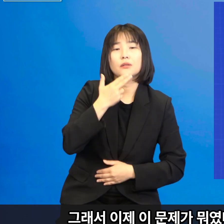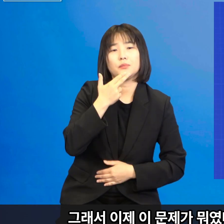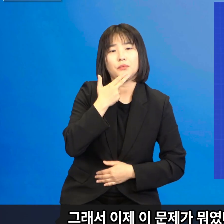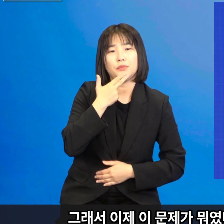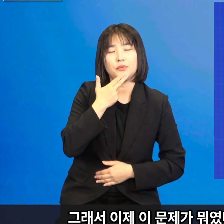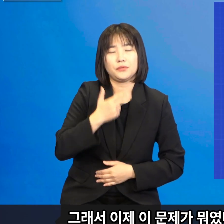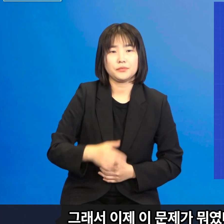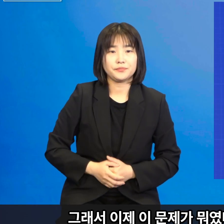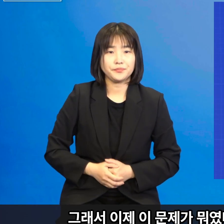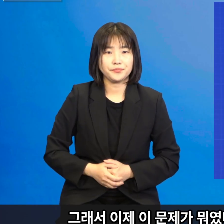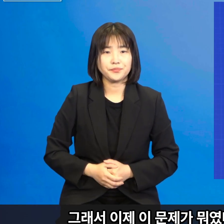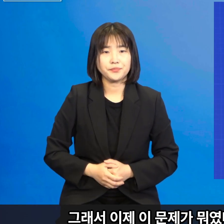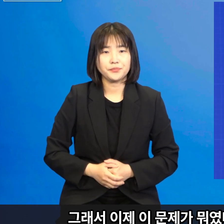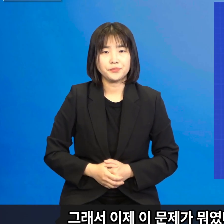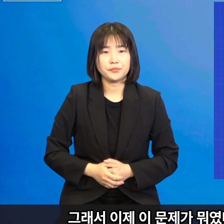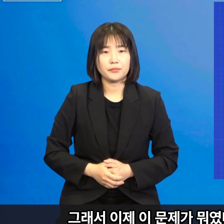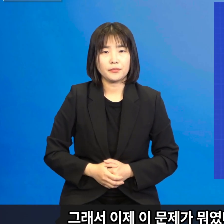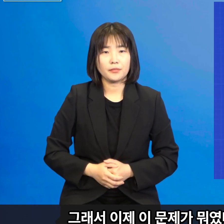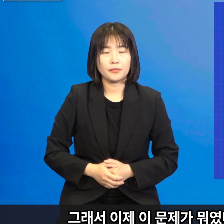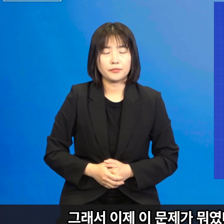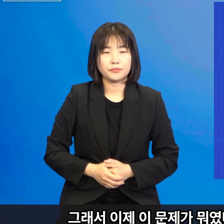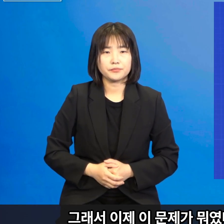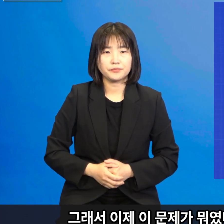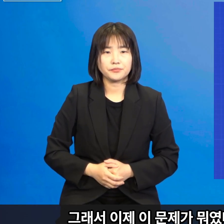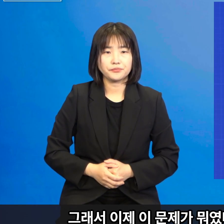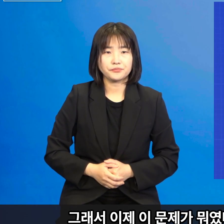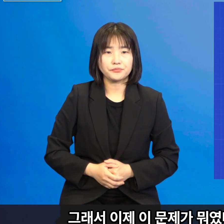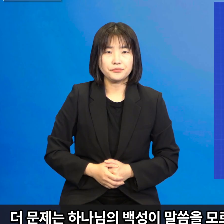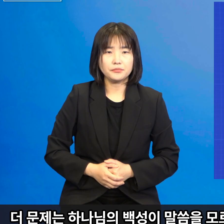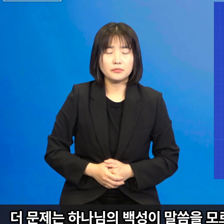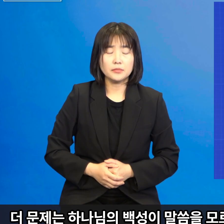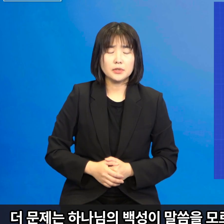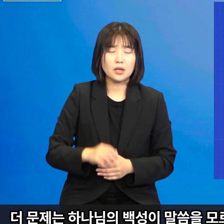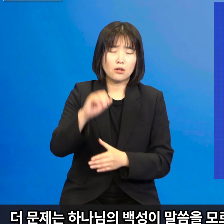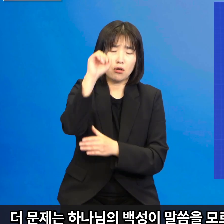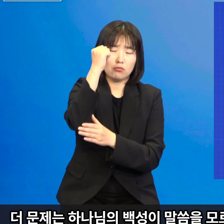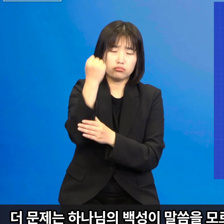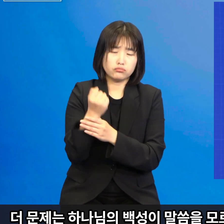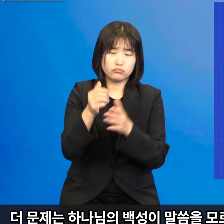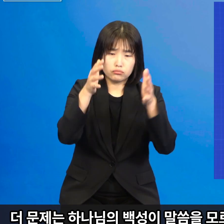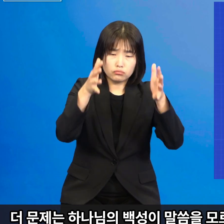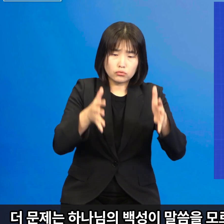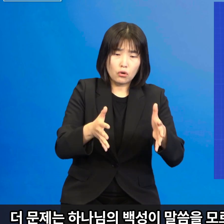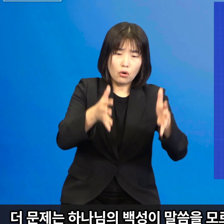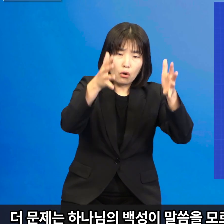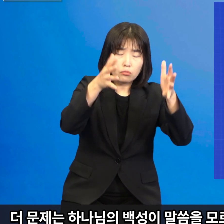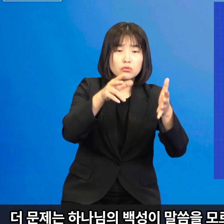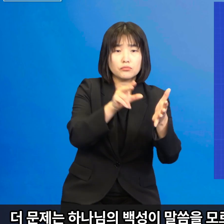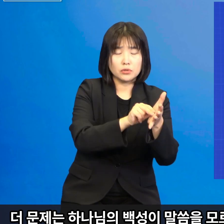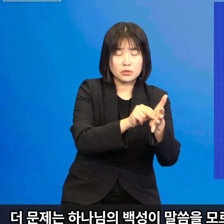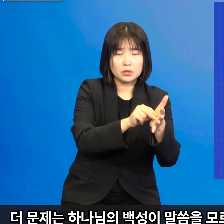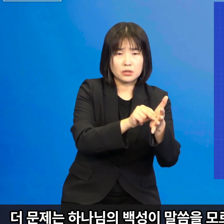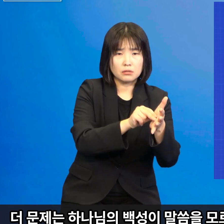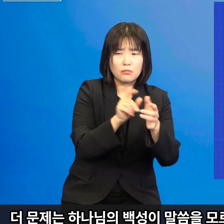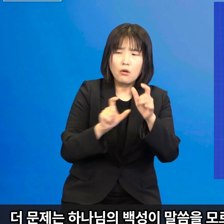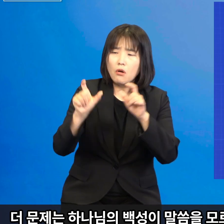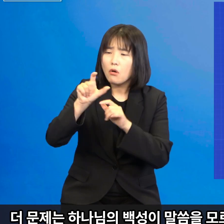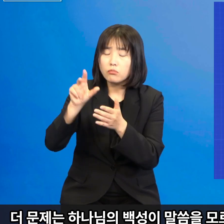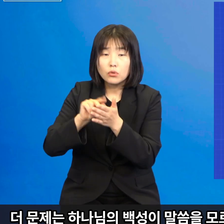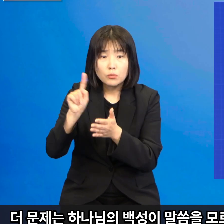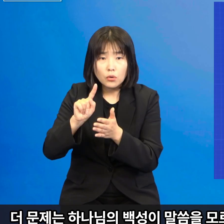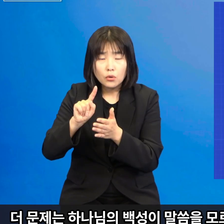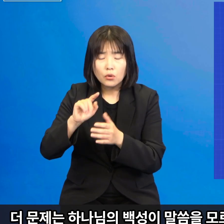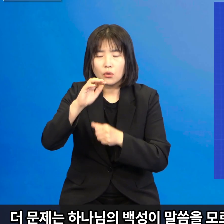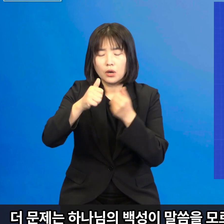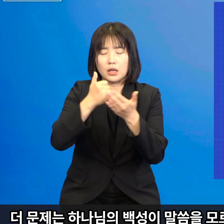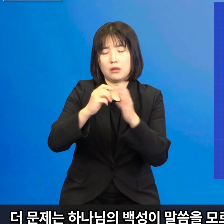그래서 이제 이 문제가 뭐였냐면, 낡은 건물도 문제였지만 더 문제는 하나님의 백성이 말씀을